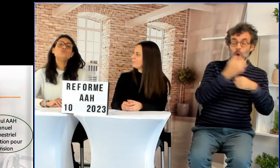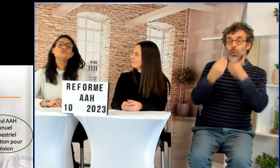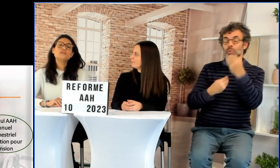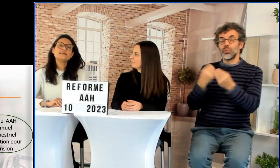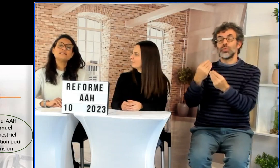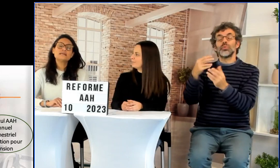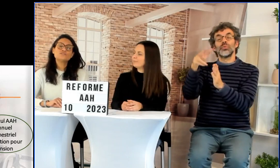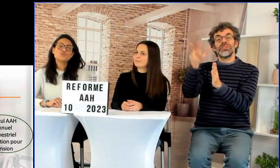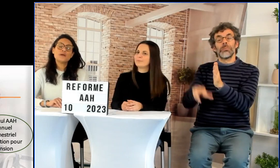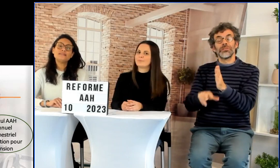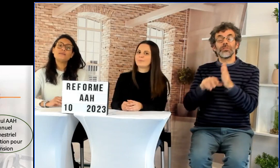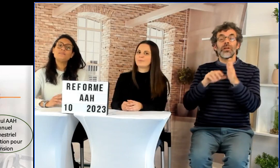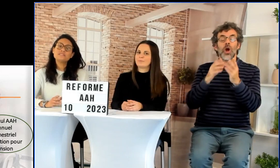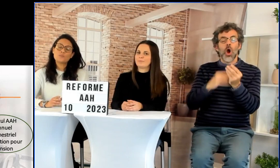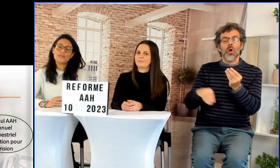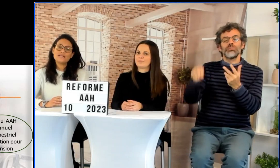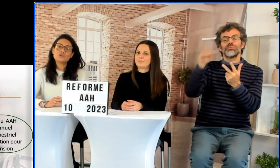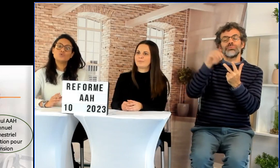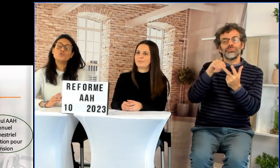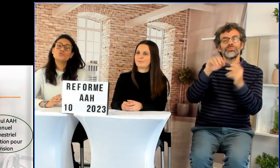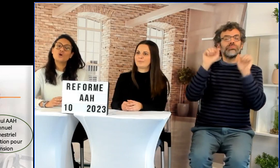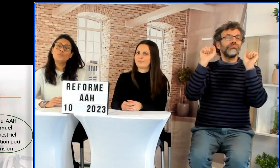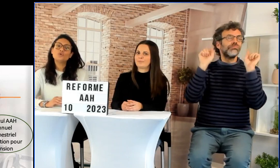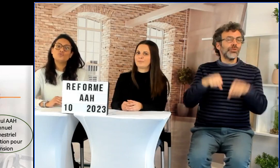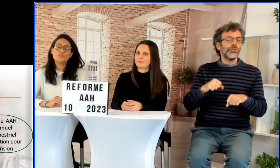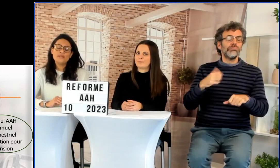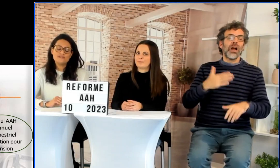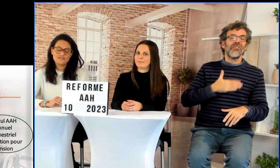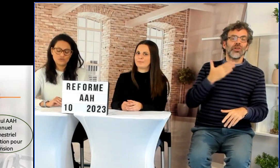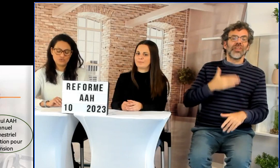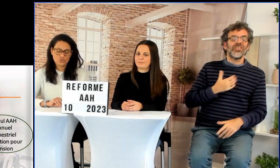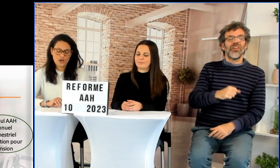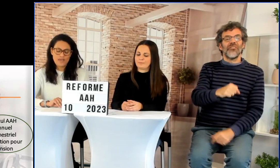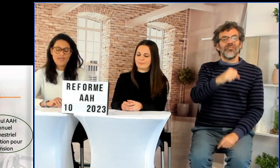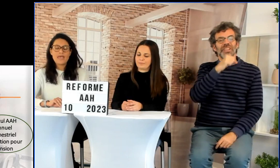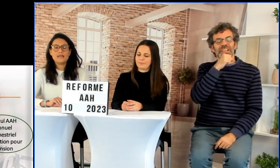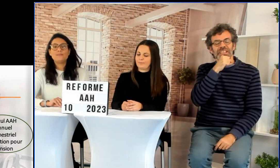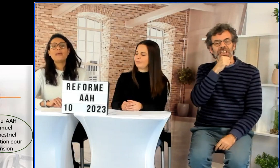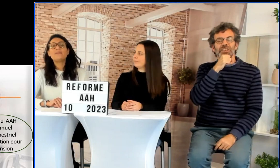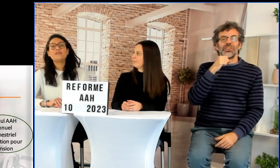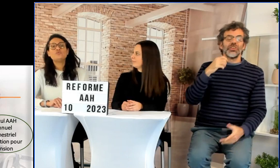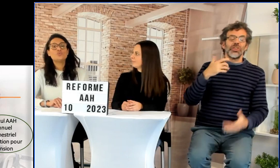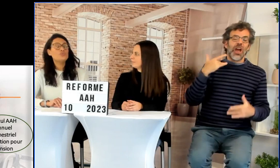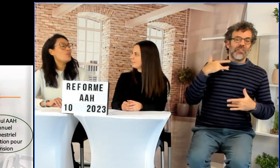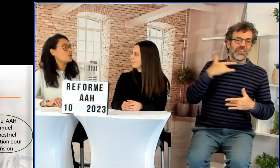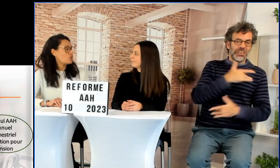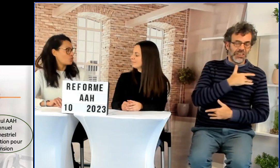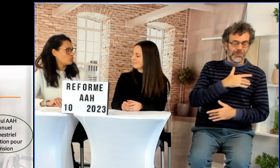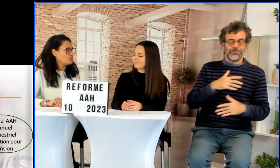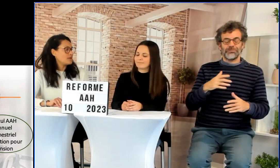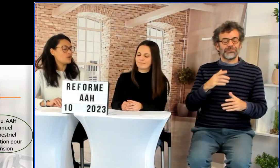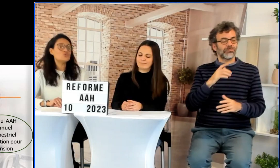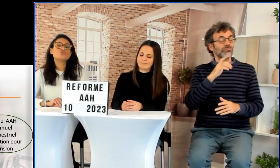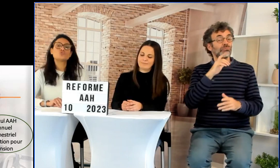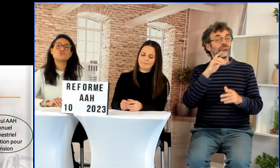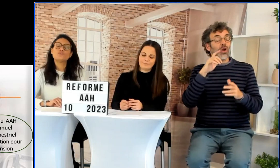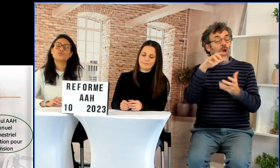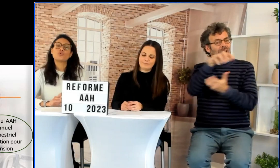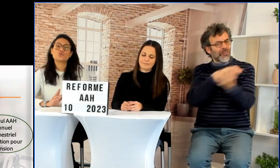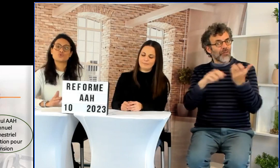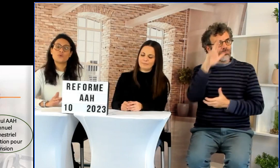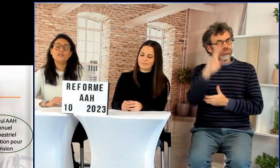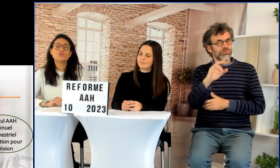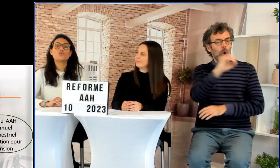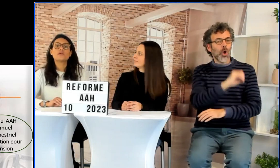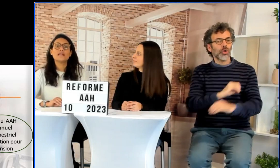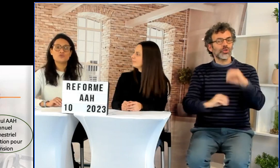La déconjugalisation a été mise en place en octobre 2023. Elle permet de ne plus prendre en compte les ressources de